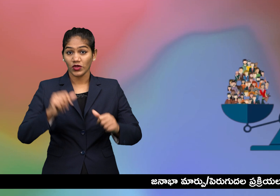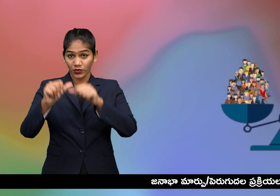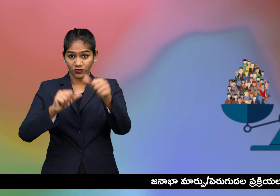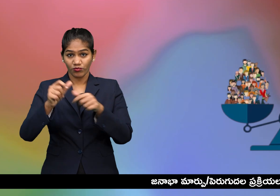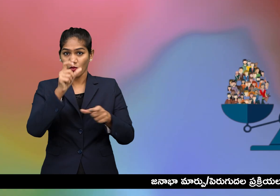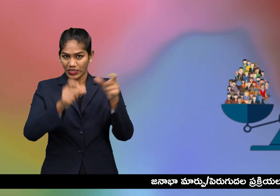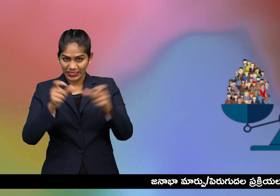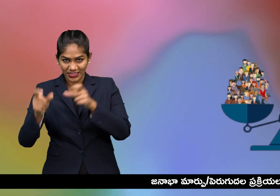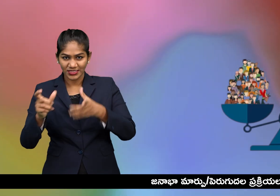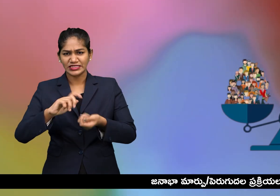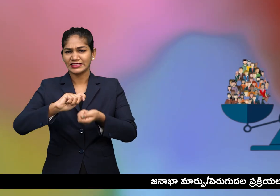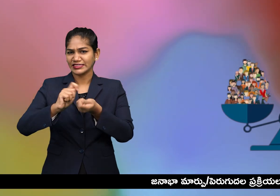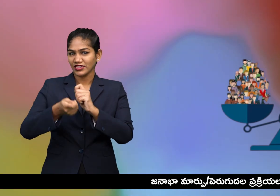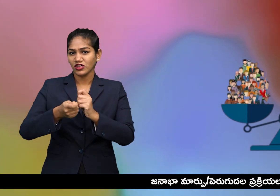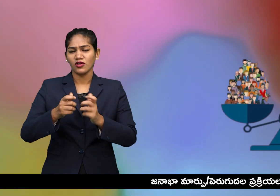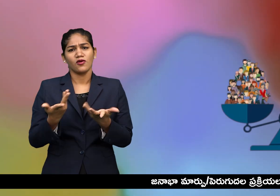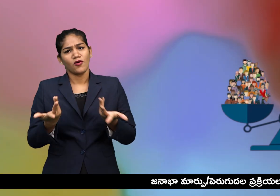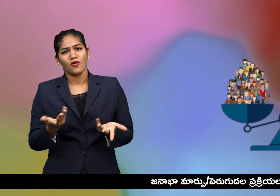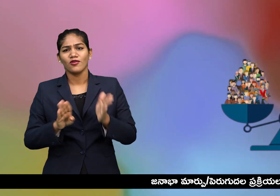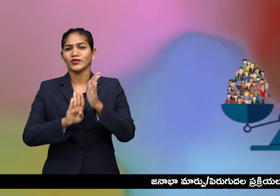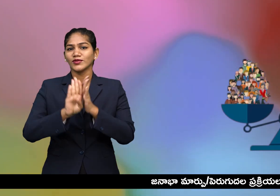జనాభా మార్పు లేదా పెరుగుదల ప్రక్రియలు.